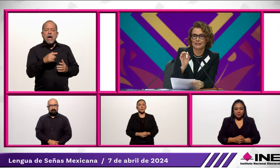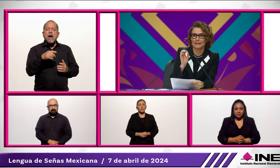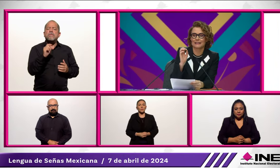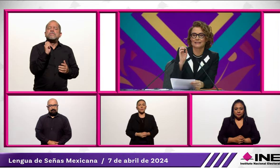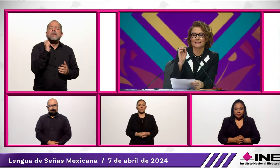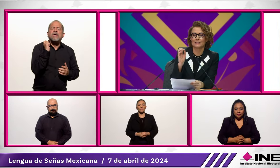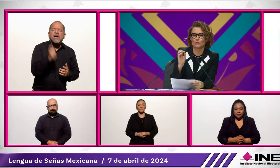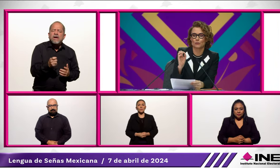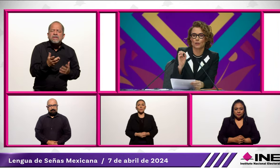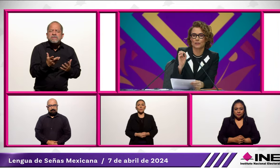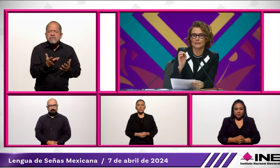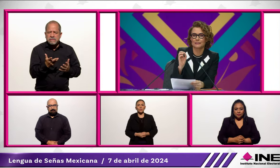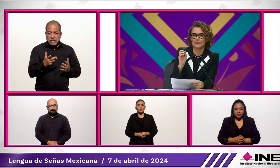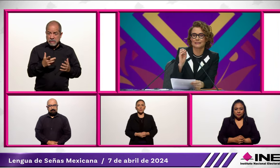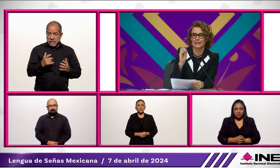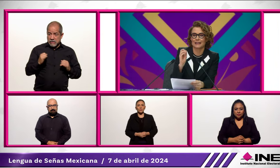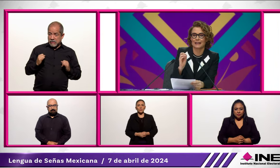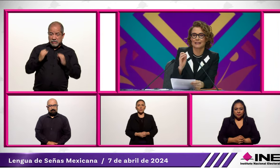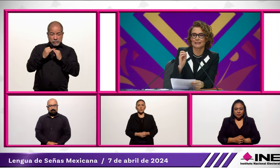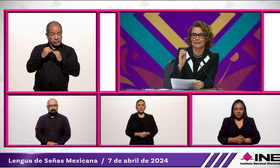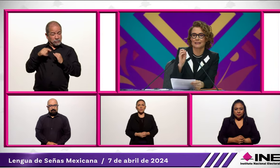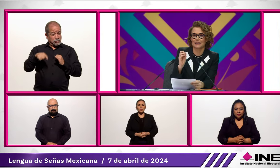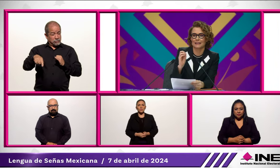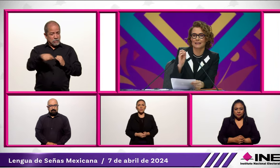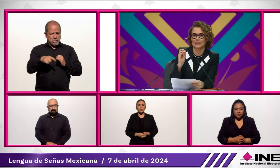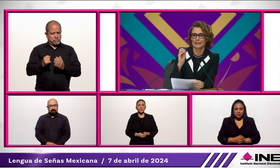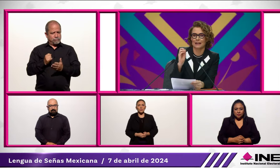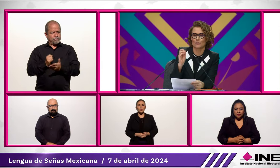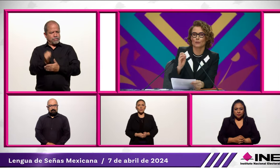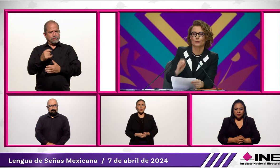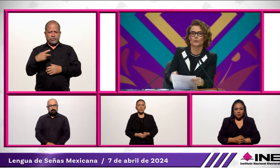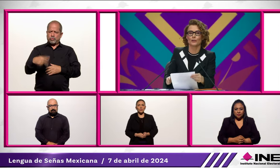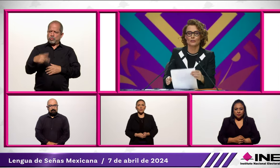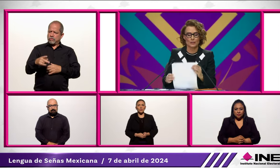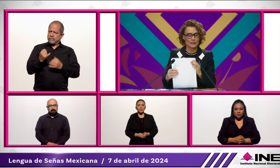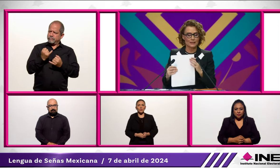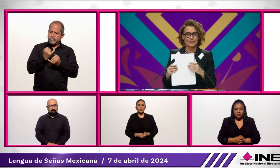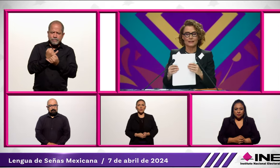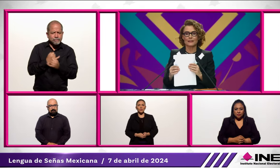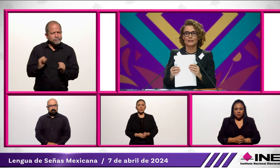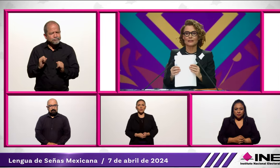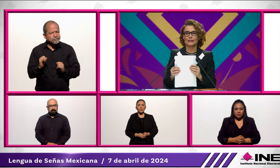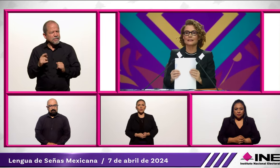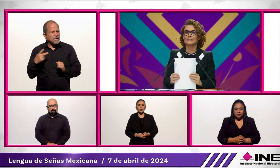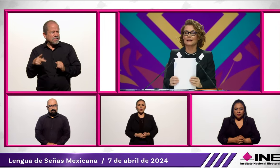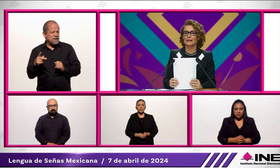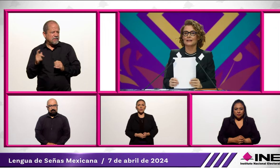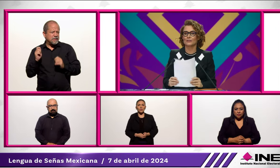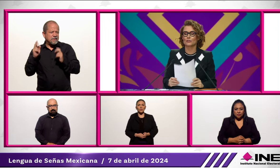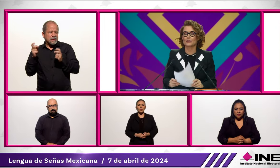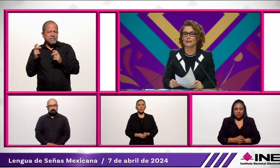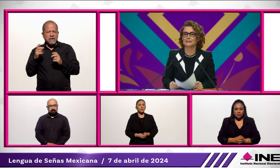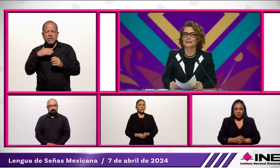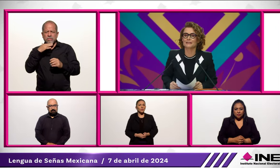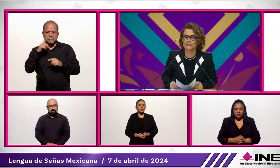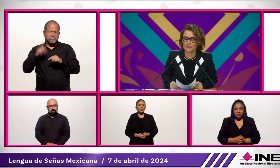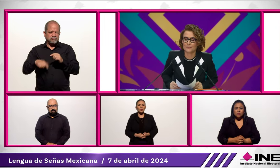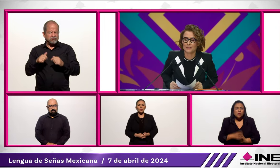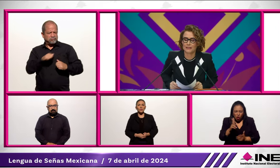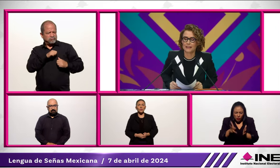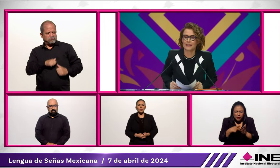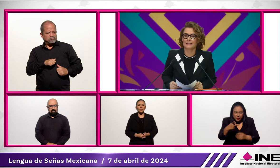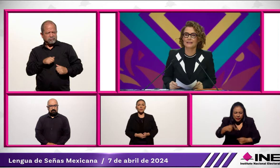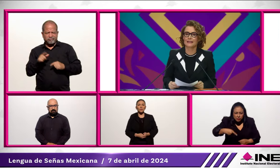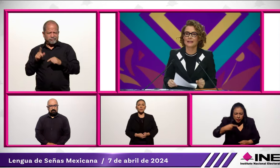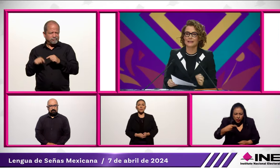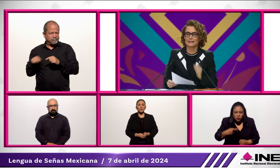requieren las instituciones que se encargan de la corrupción? Candidata Xóchitl. ¿Puedo repetir la pregunta?